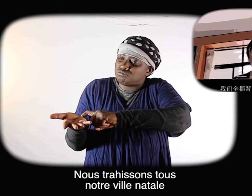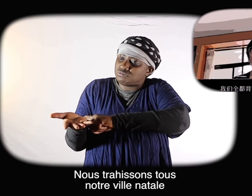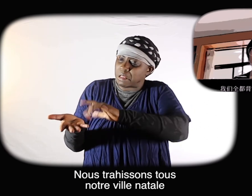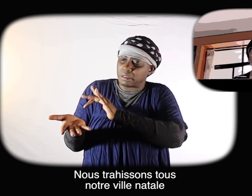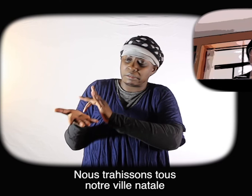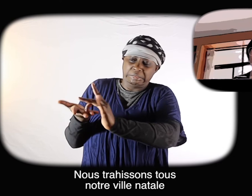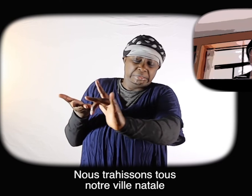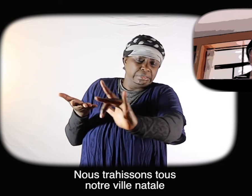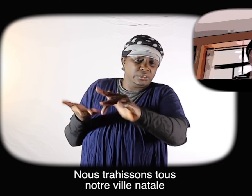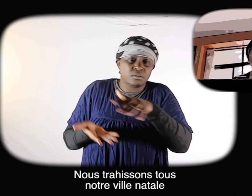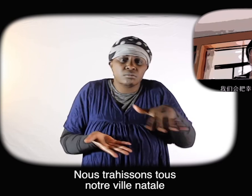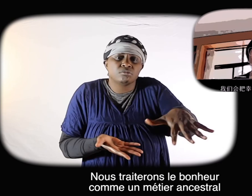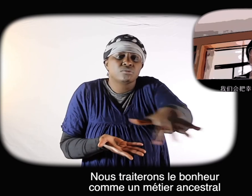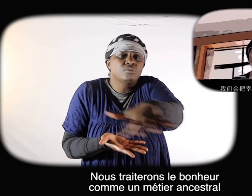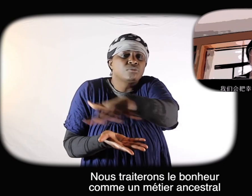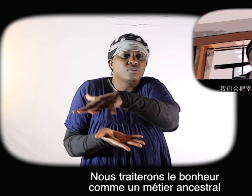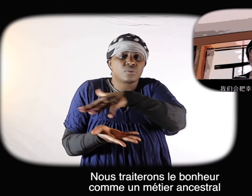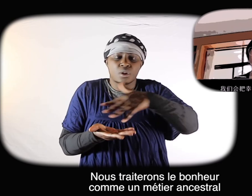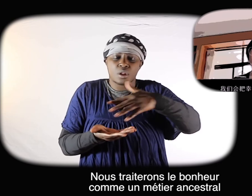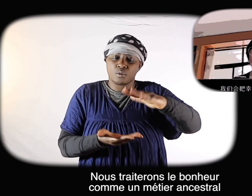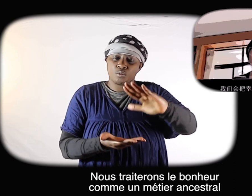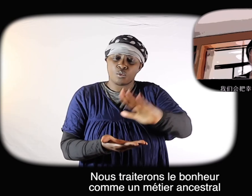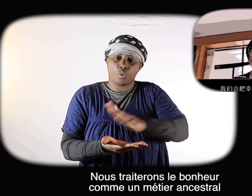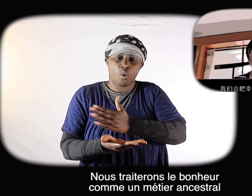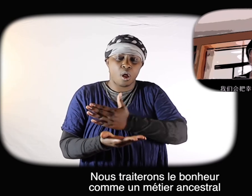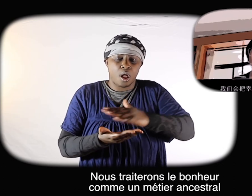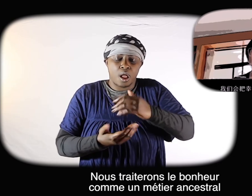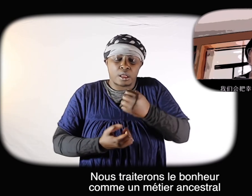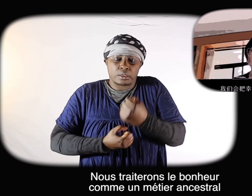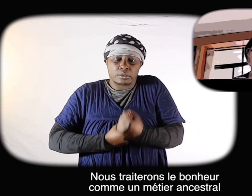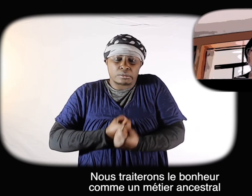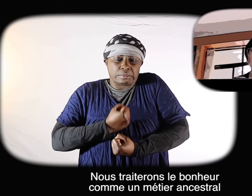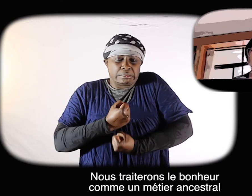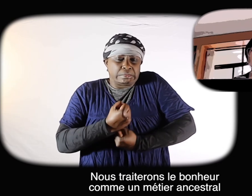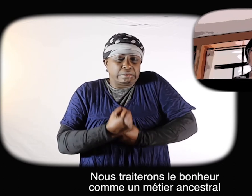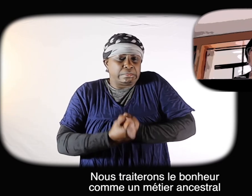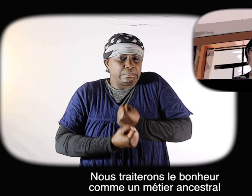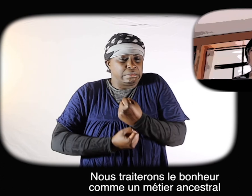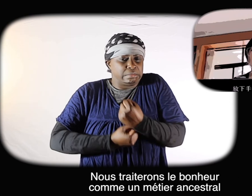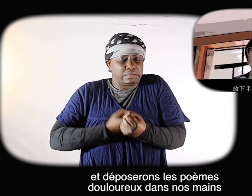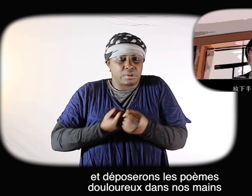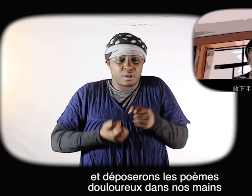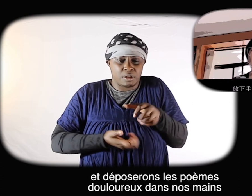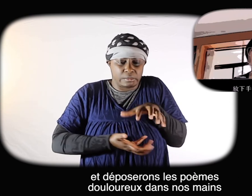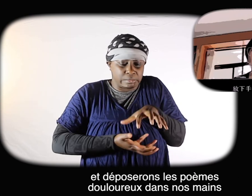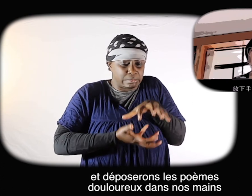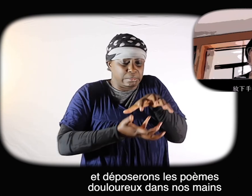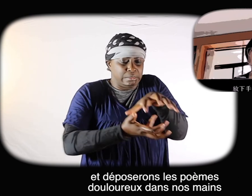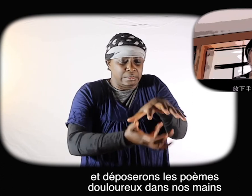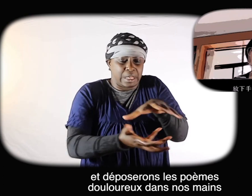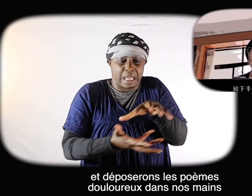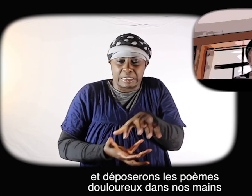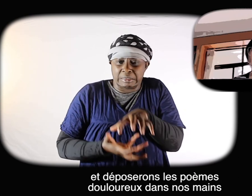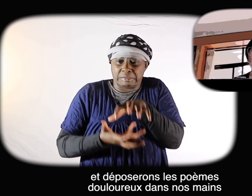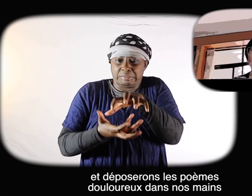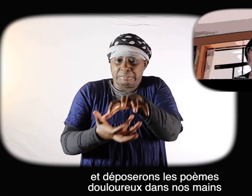故乡，我们会把幸福当成祖传的职业。放下手中痛苦的